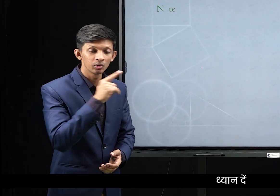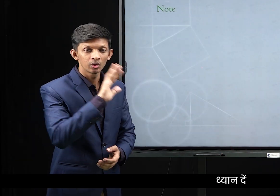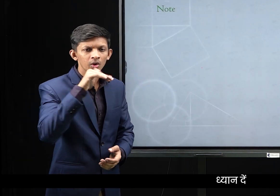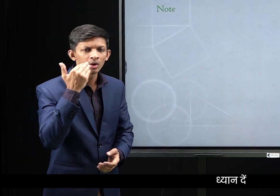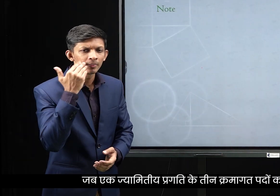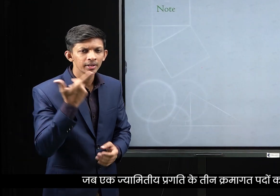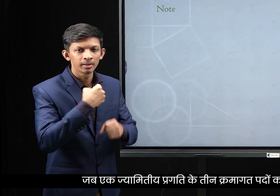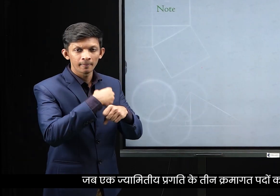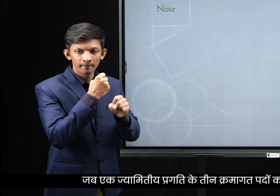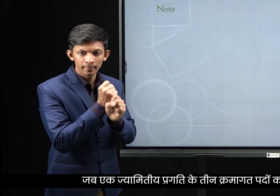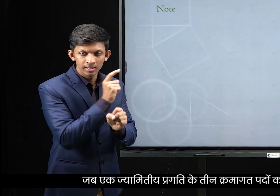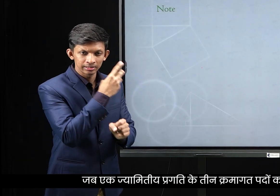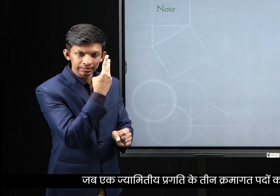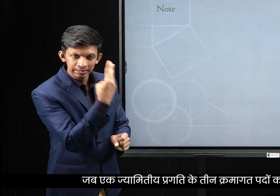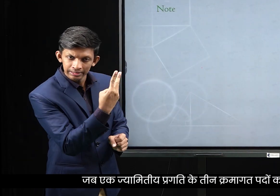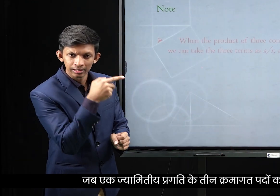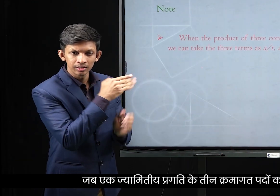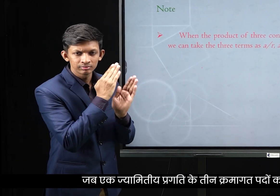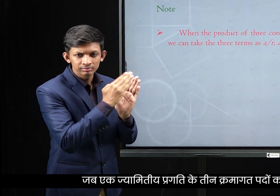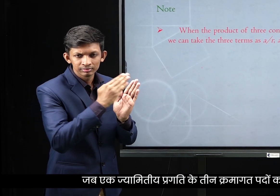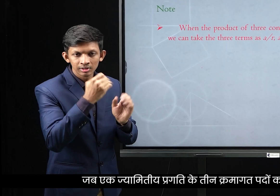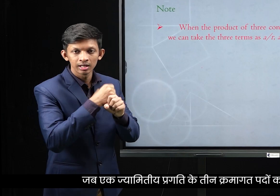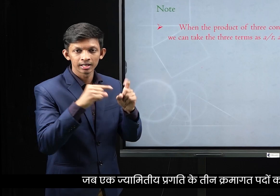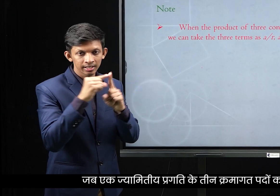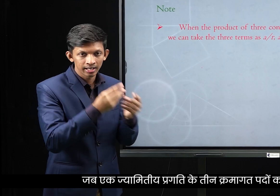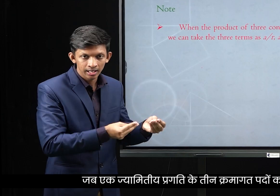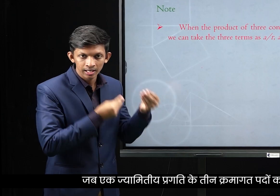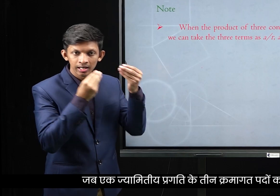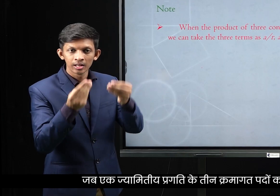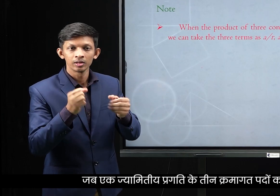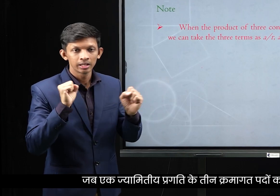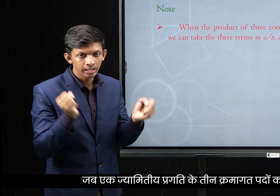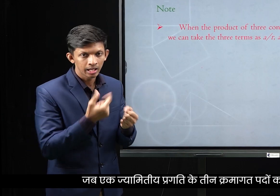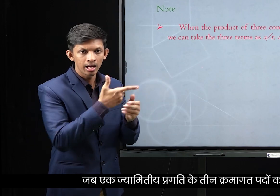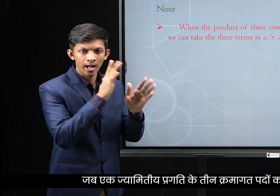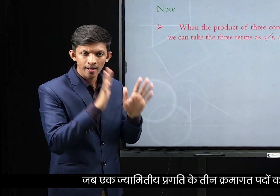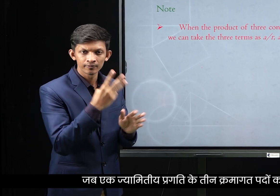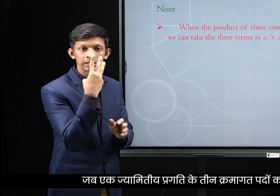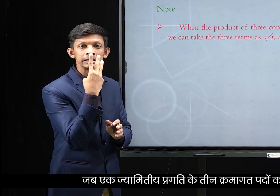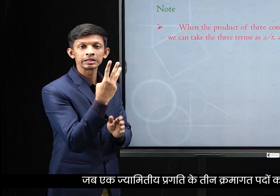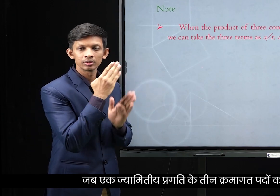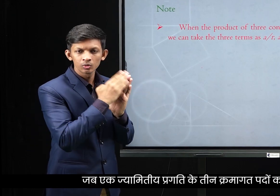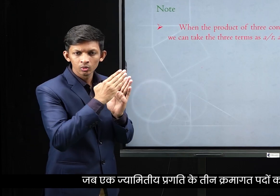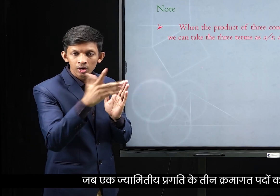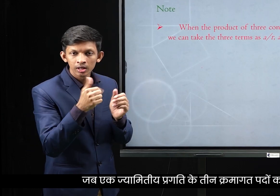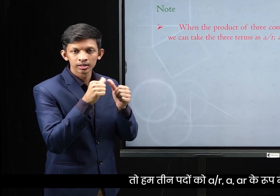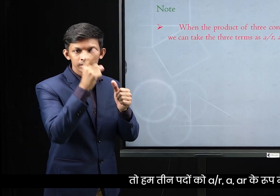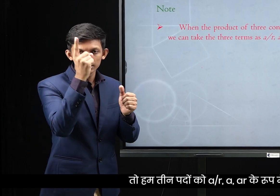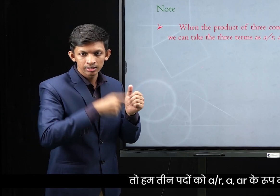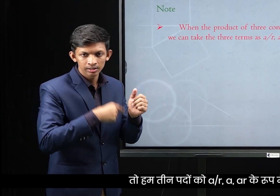ध्यान दें, पॉइंट 1, जब एक ज्यामितीय प्रगति के 3 क्रमगत पदों का गुणनफल दिया जाता है तो हम 3 पदों